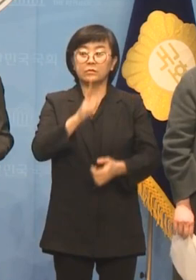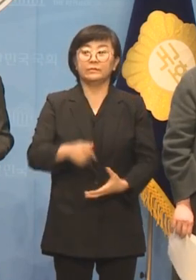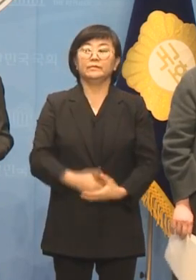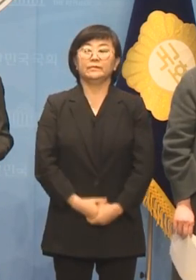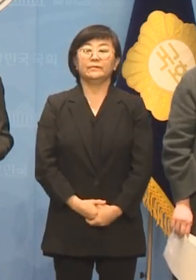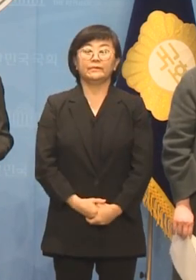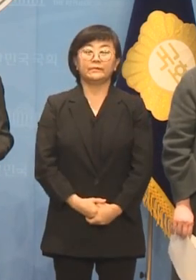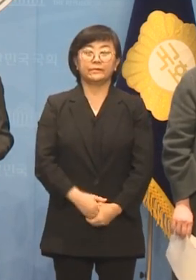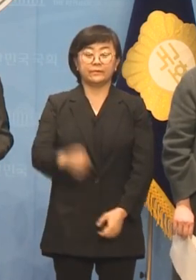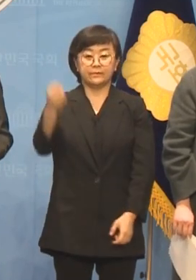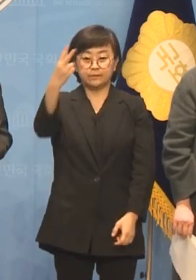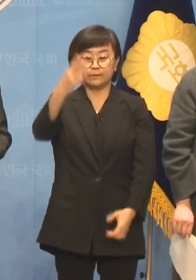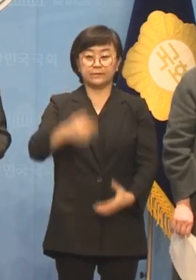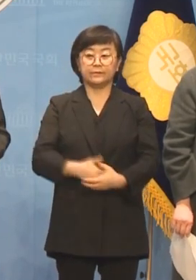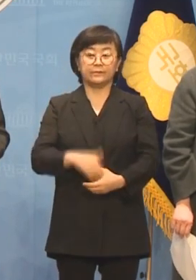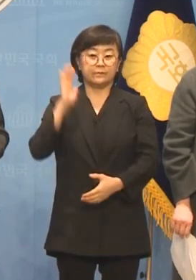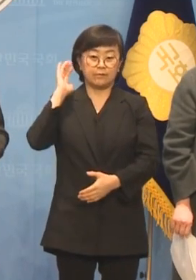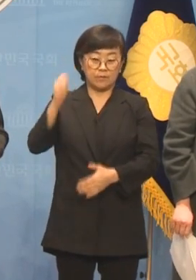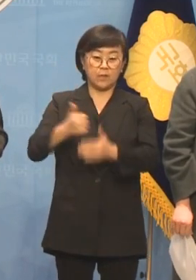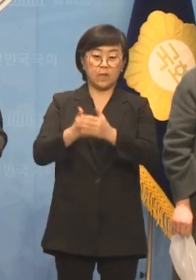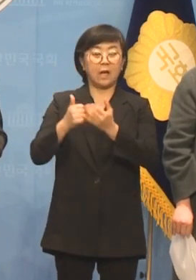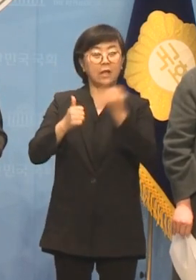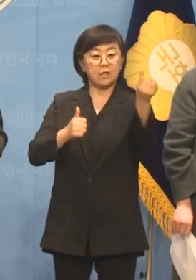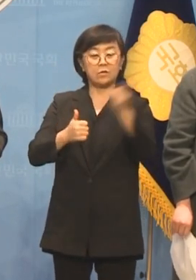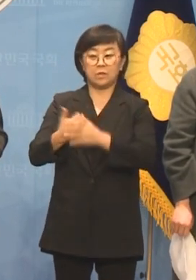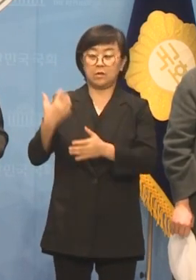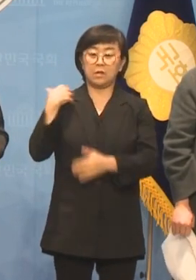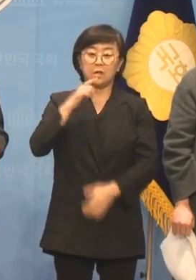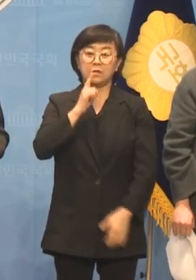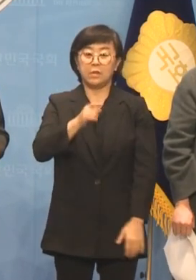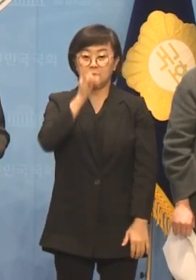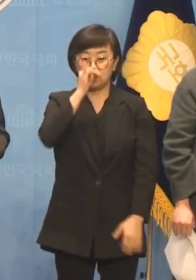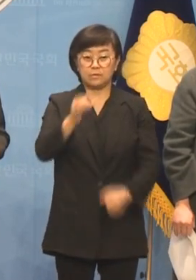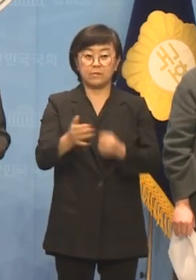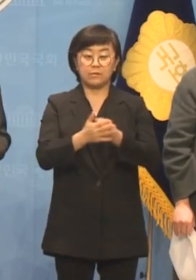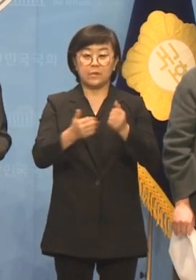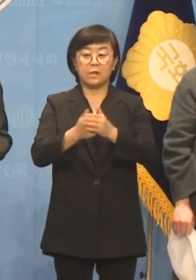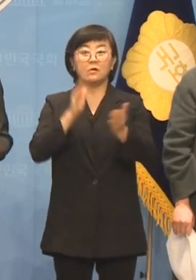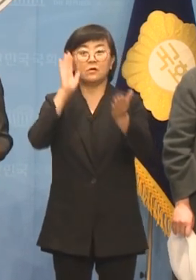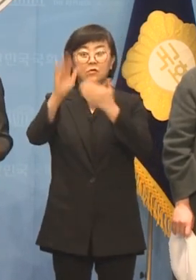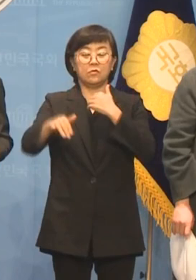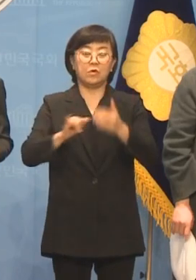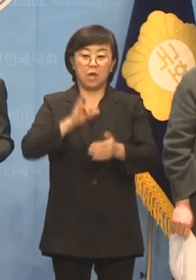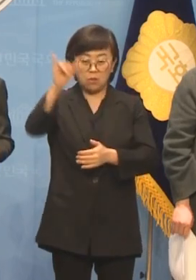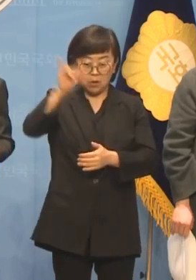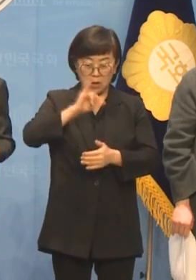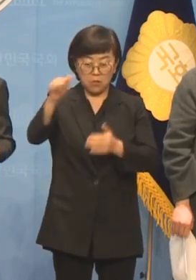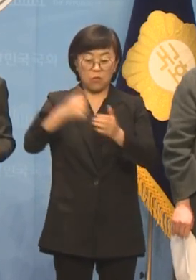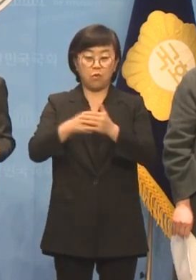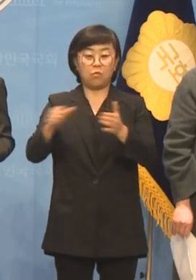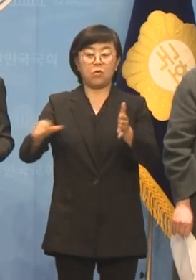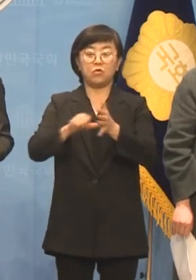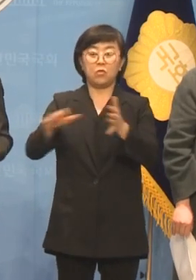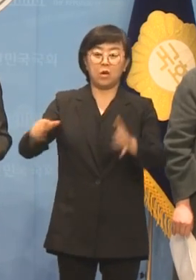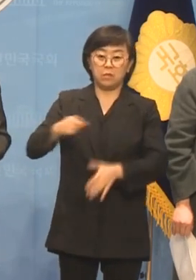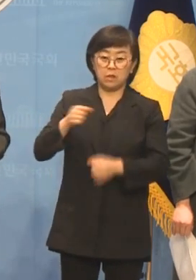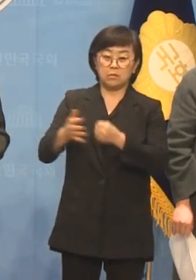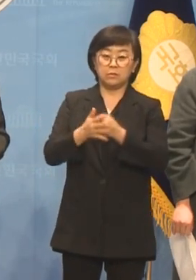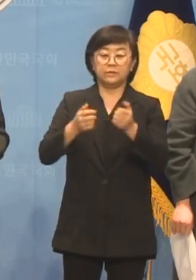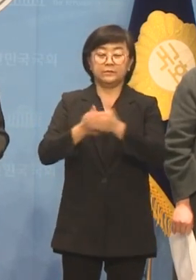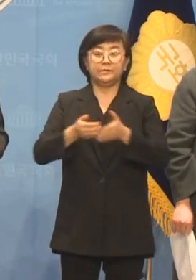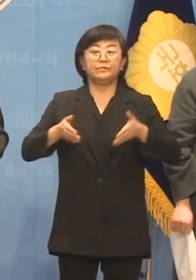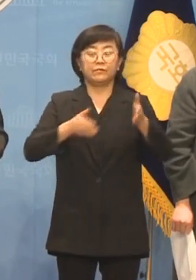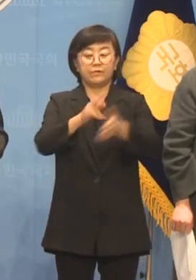있었습니다. 그리고 대통령 아내로서만 역할을 하겠다고 했으나 그 이후로 해외 가고 명품 수수하고 도로 조작, 주가